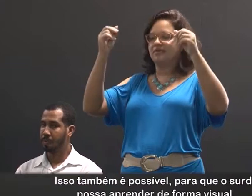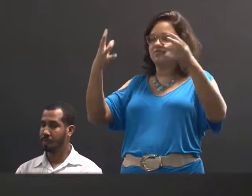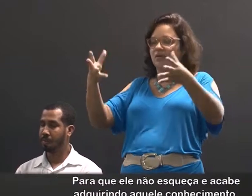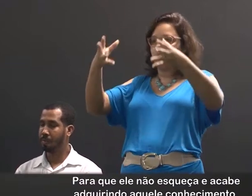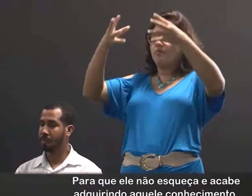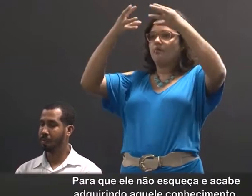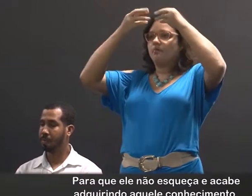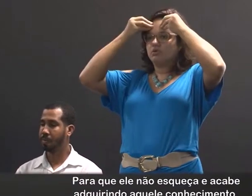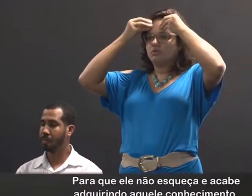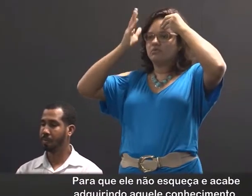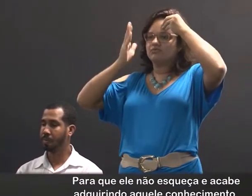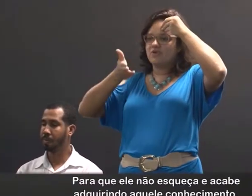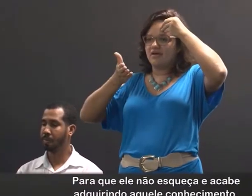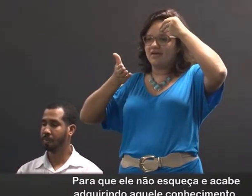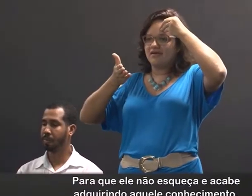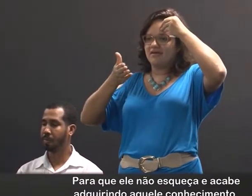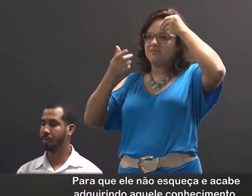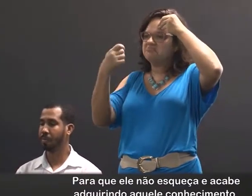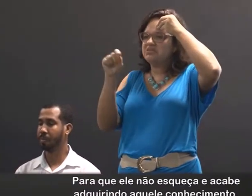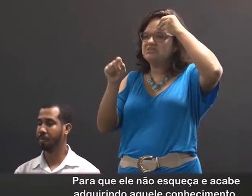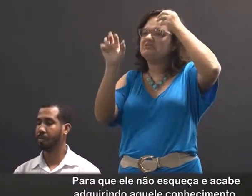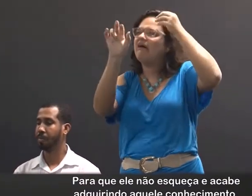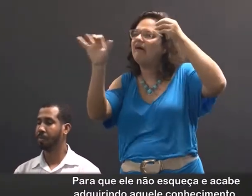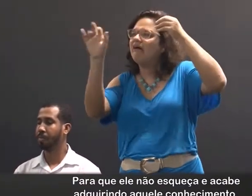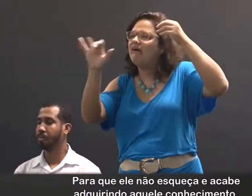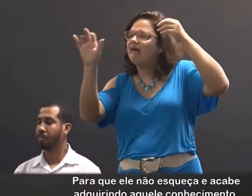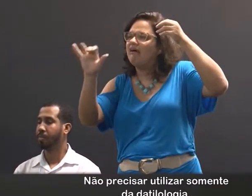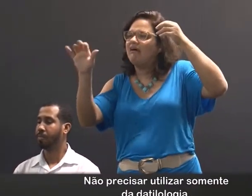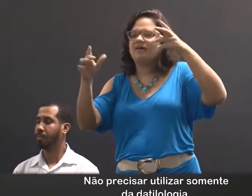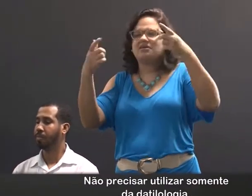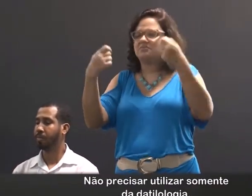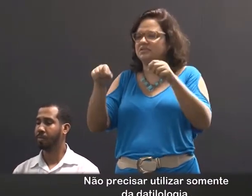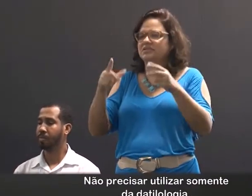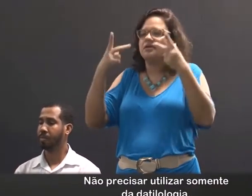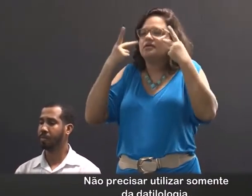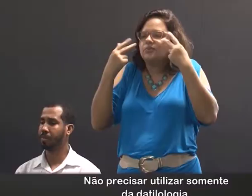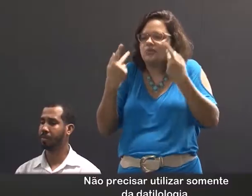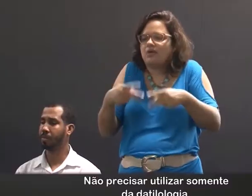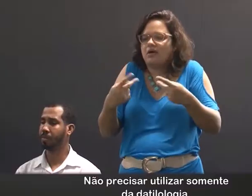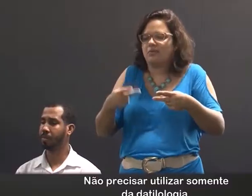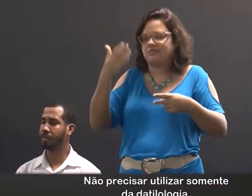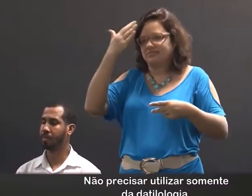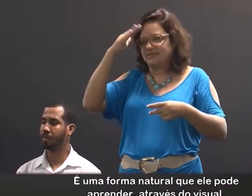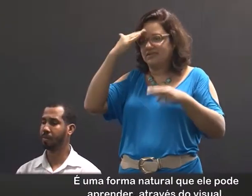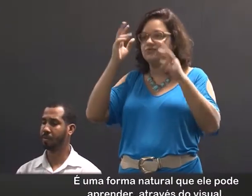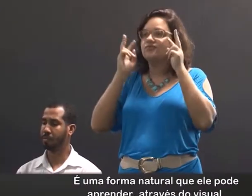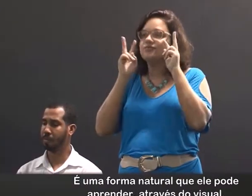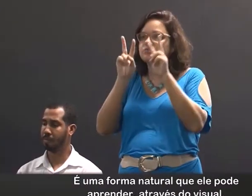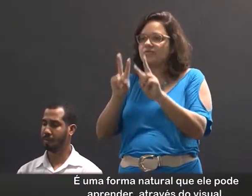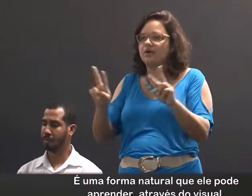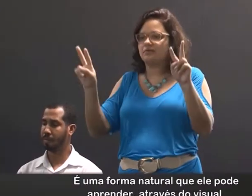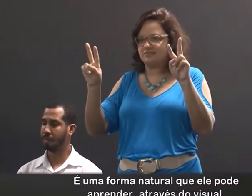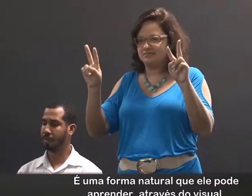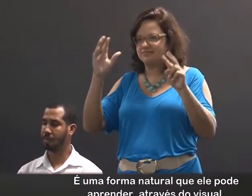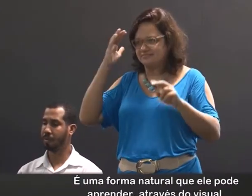que ele não esqueça, ele acaba adquirindo aquele conhecimento. Não precisa somente utilizar da datilologia, é uma forma natural que ele